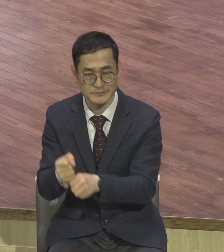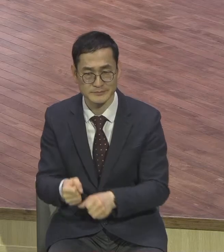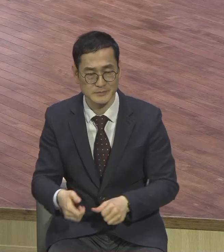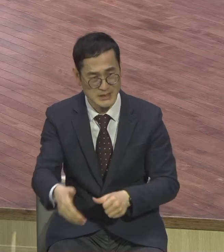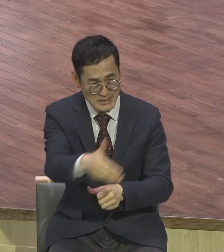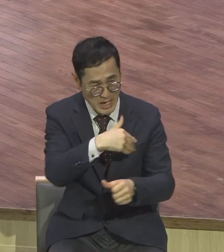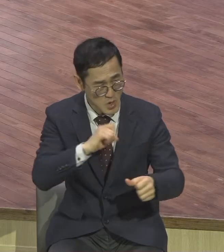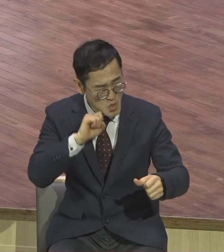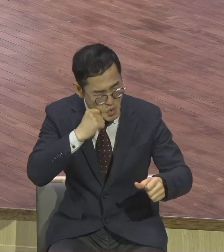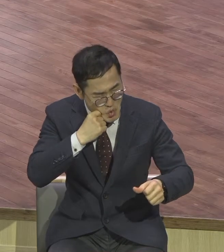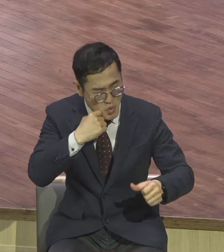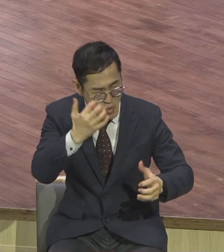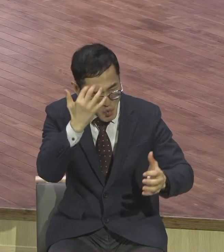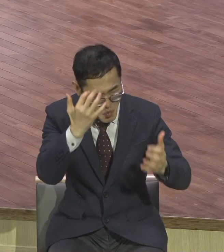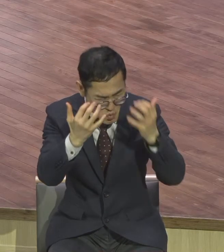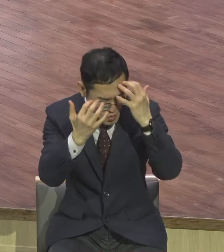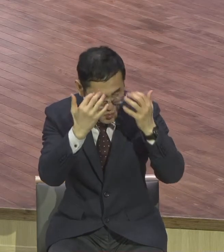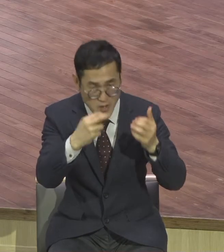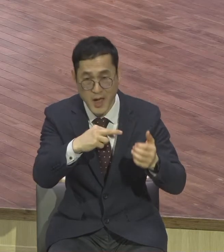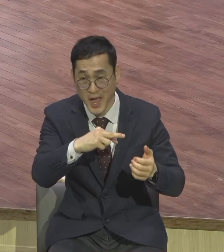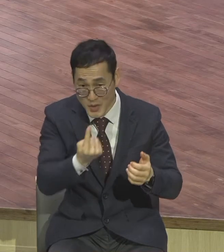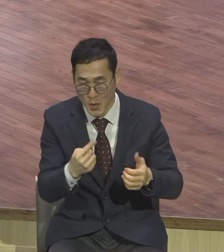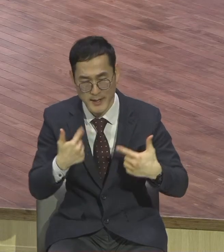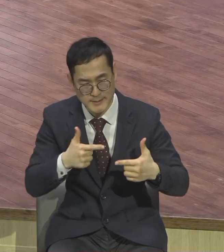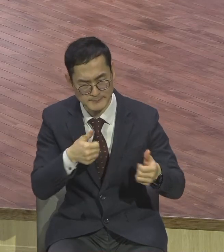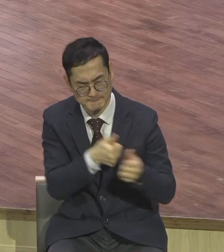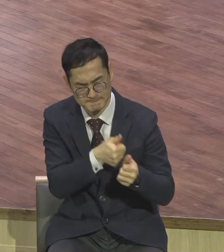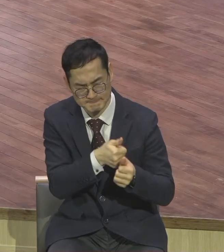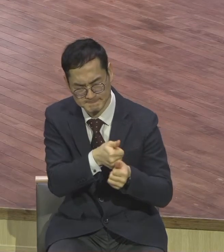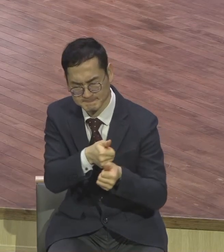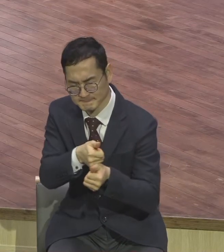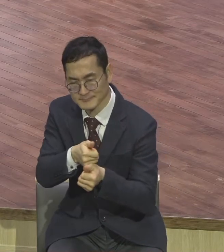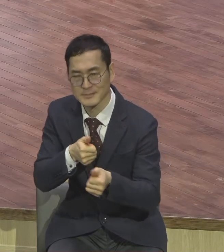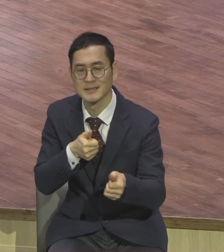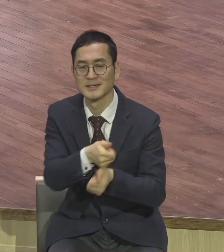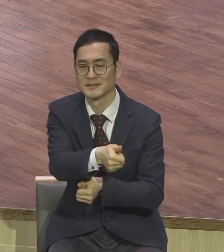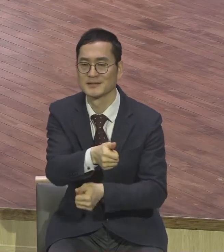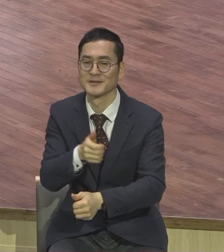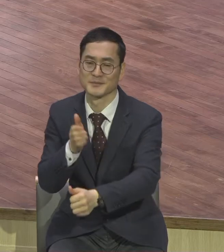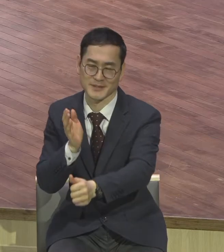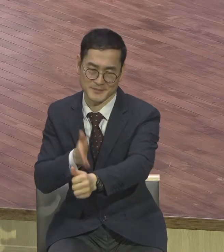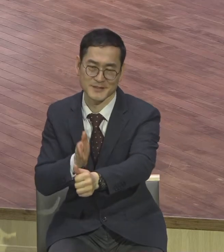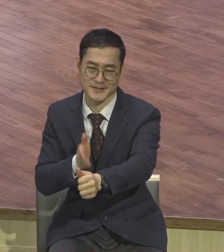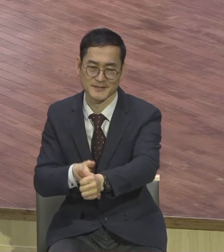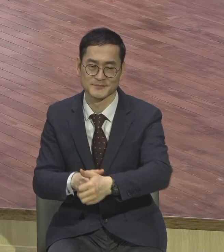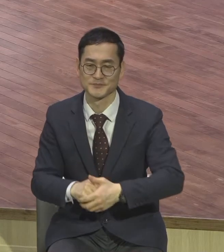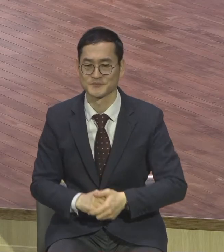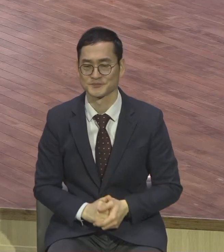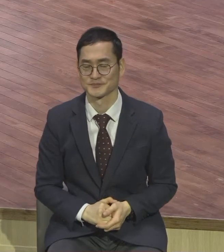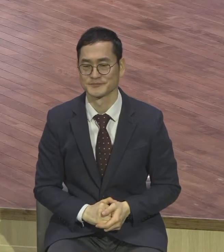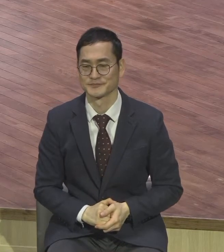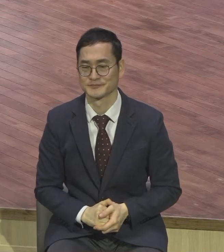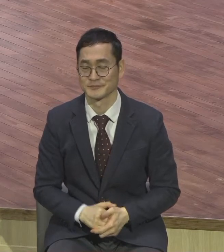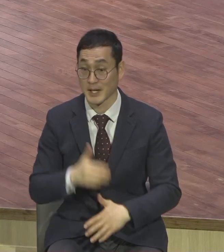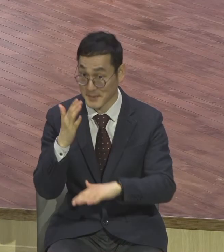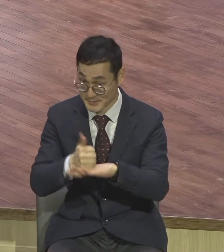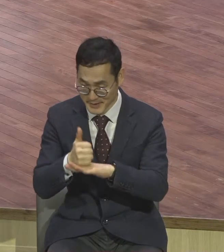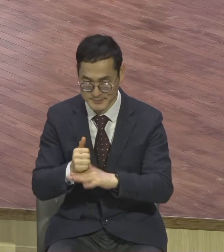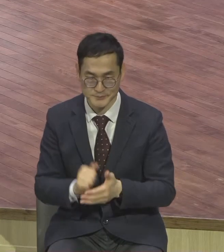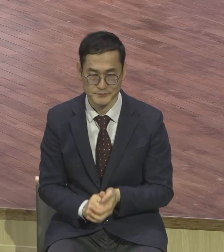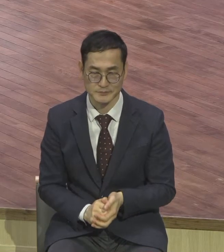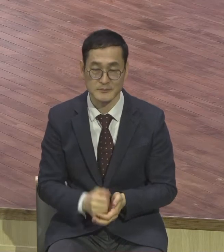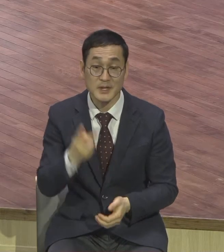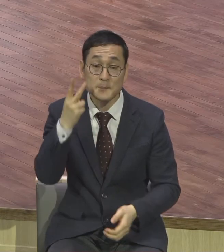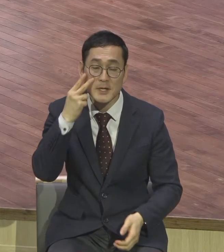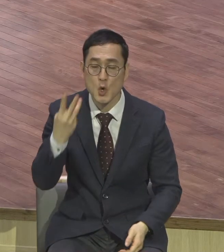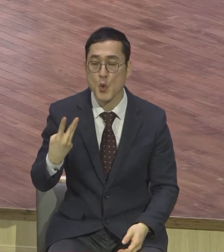속에서도 이기는 자의 삶을 사시기를 바랍니다 결론입니다 미국 워싱턴